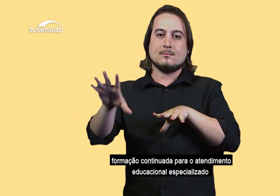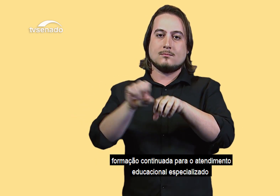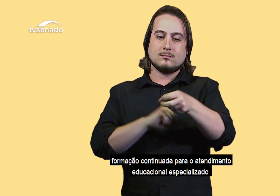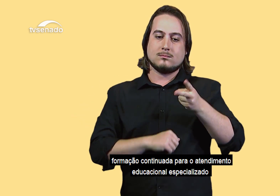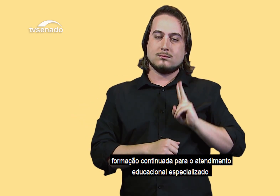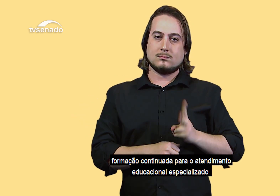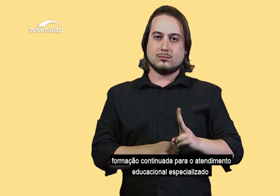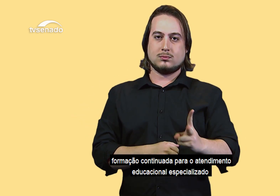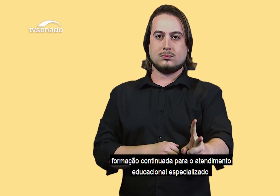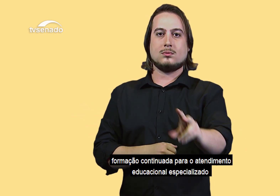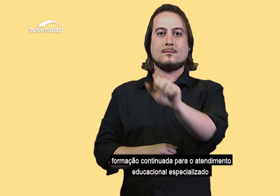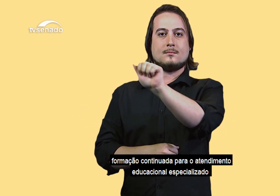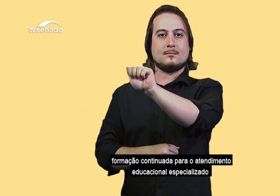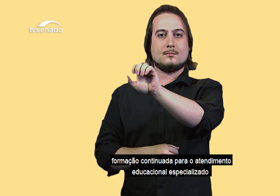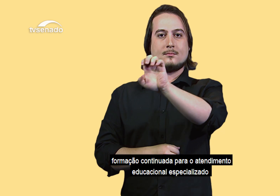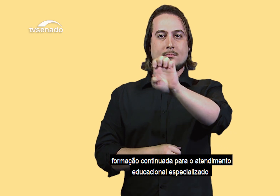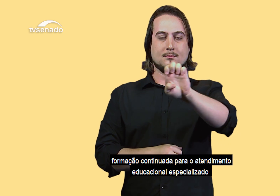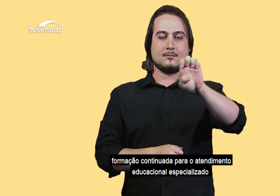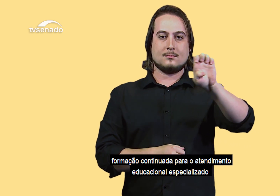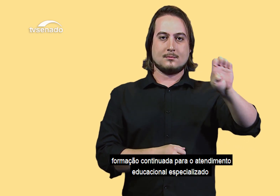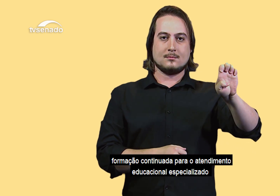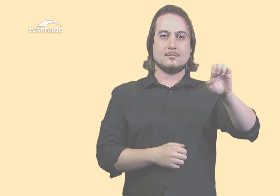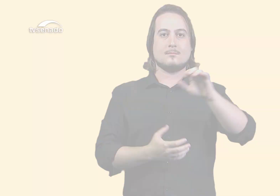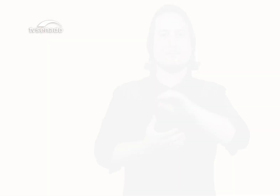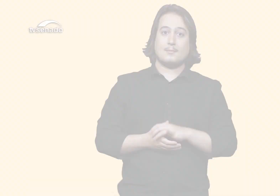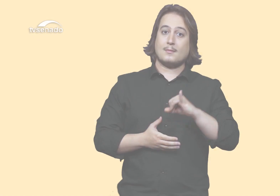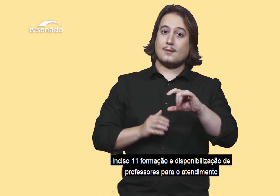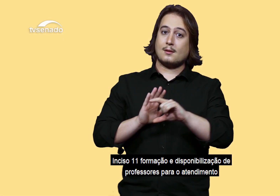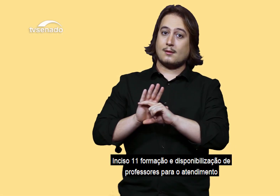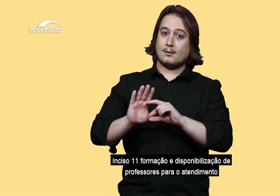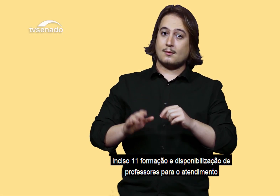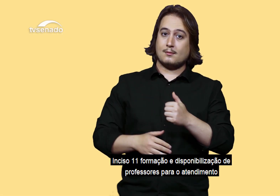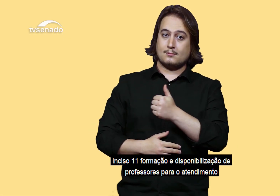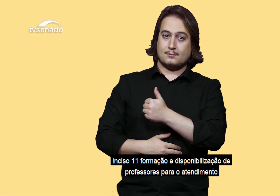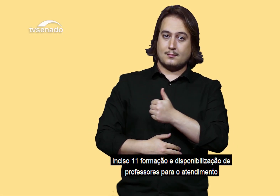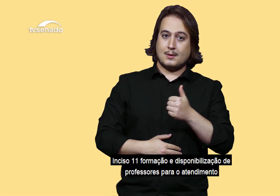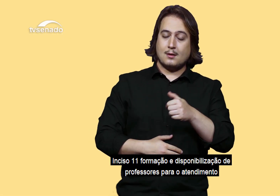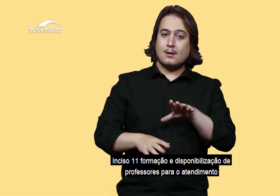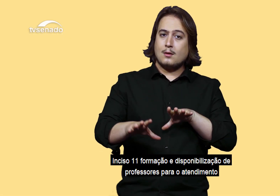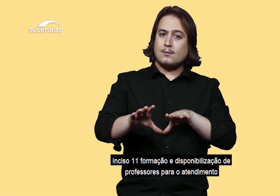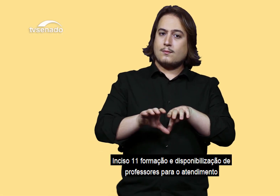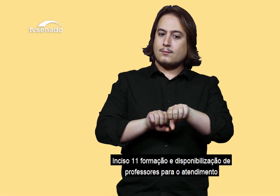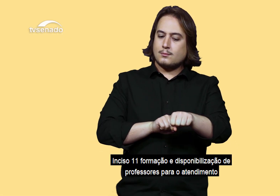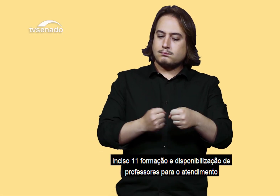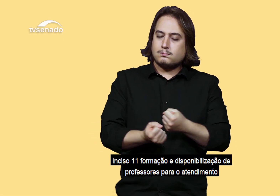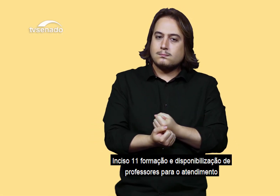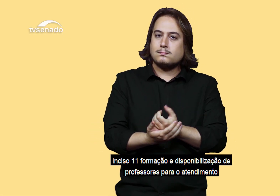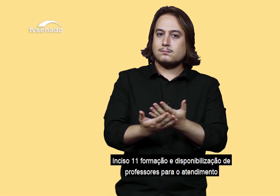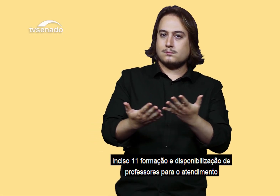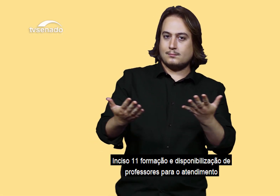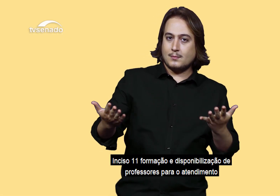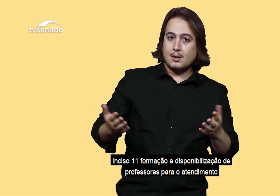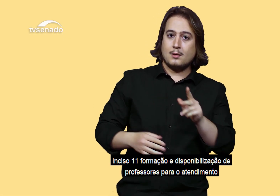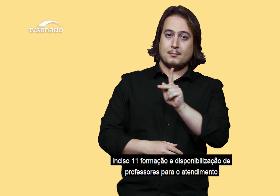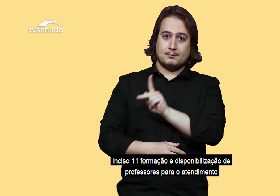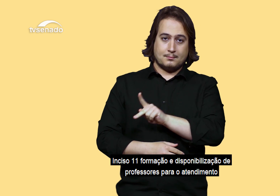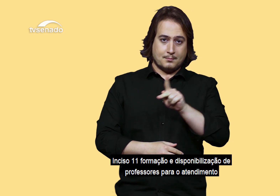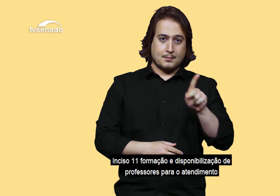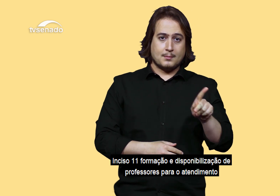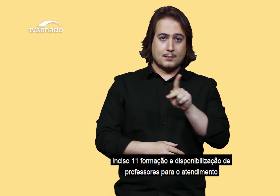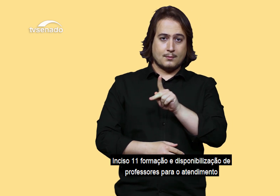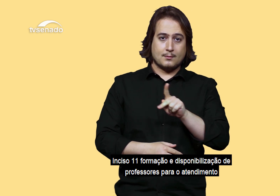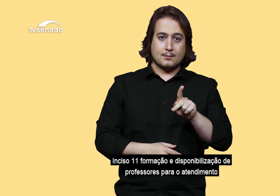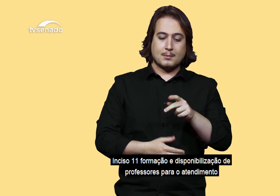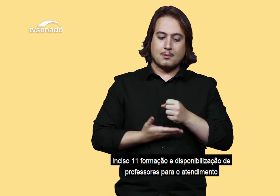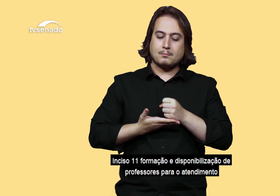atendimento educacional especializado. Inciso 11. Formação e disponibilização de